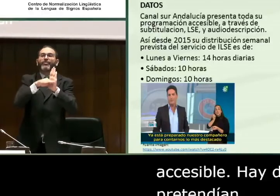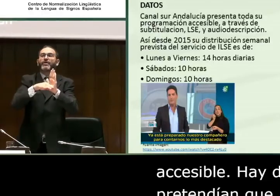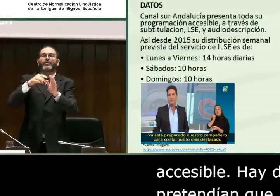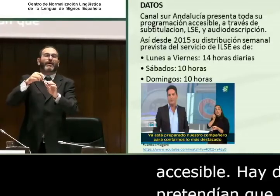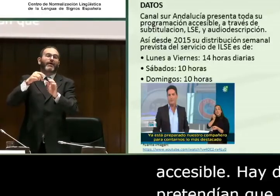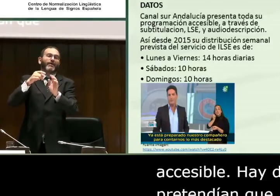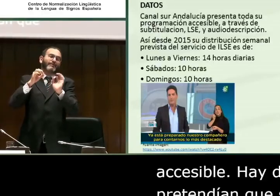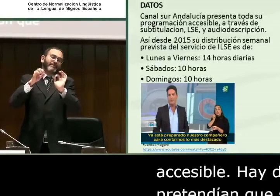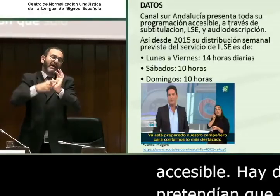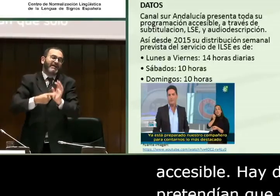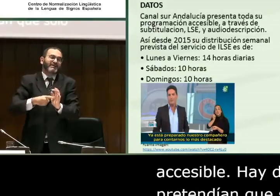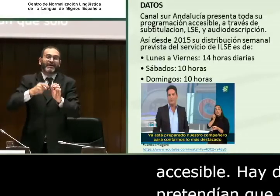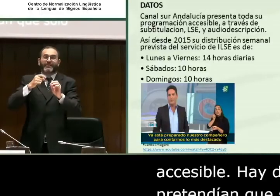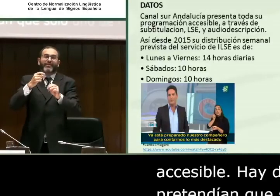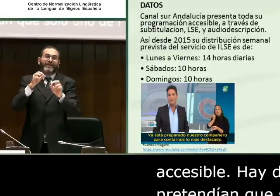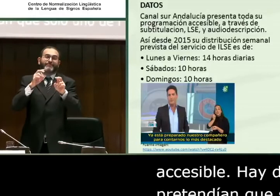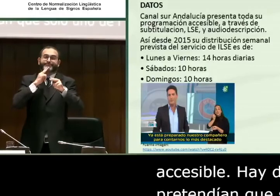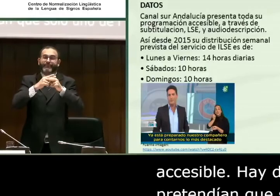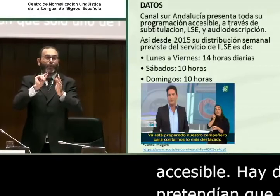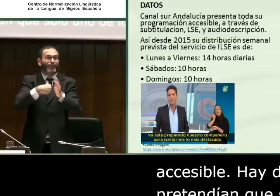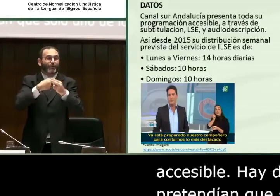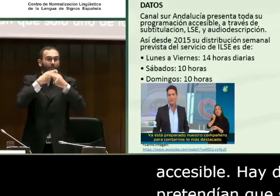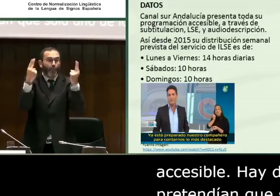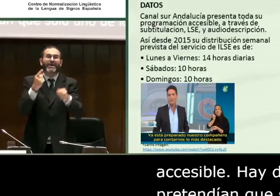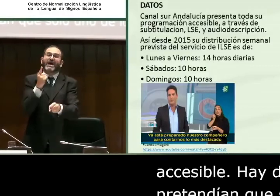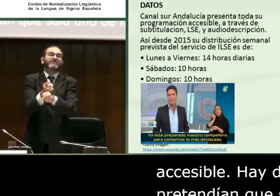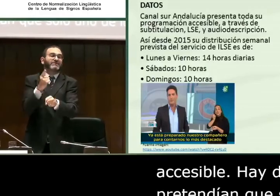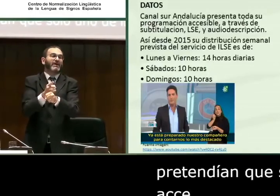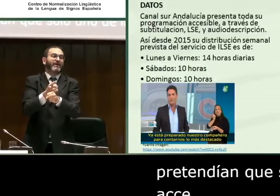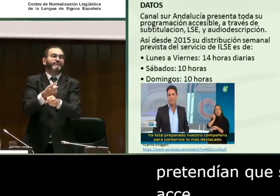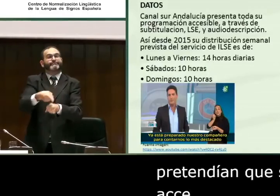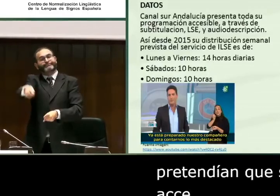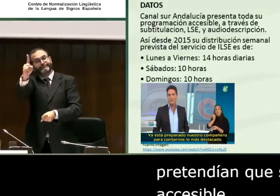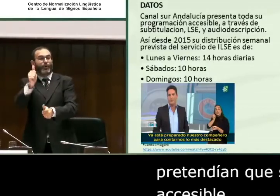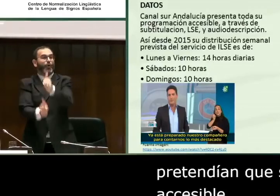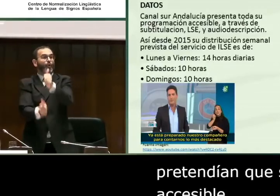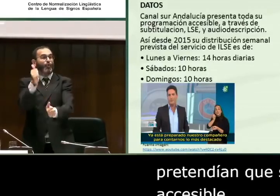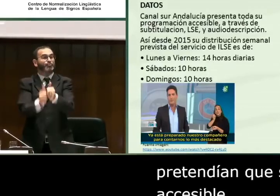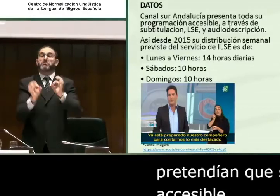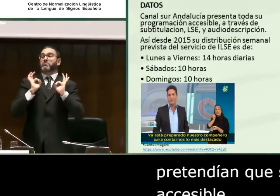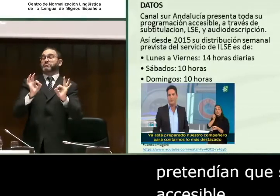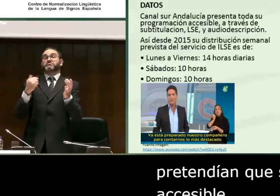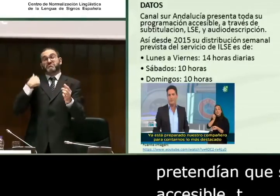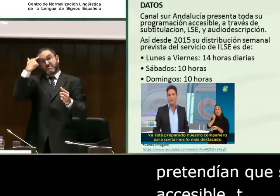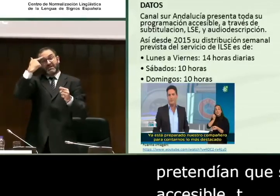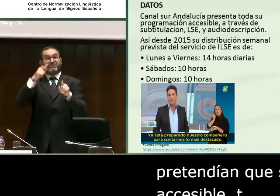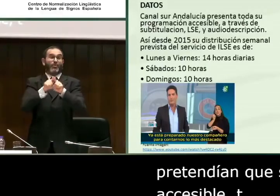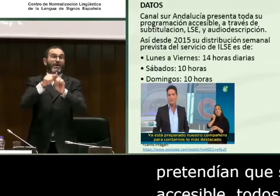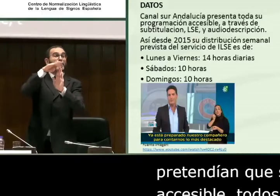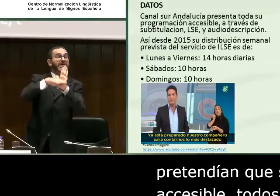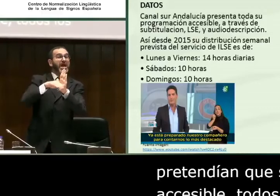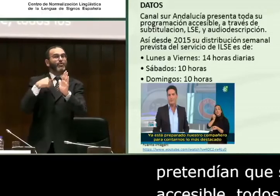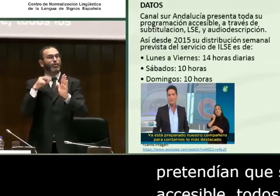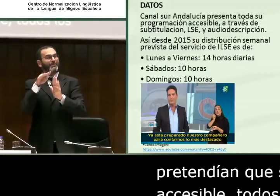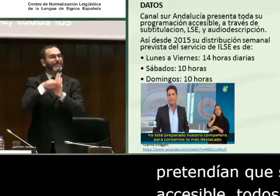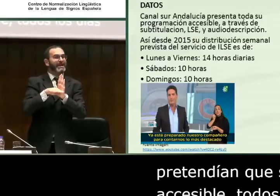iniciativa. Y en este caso, las condiciones de contratación pública exigen que este